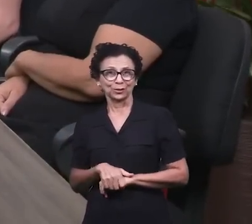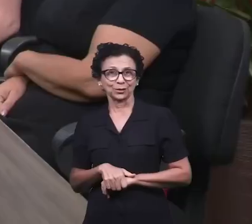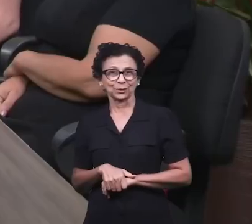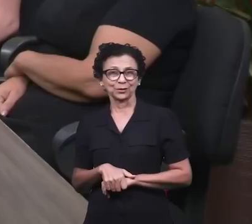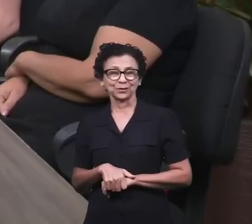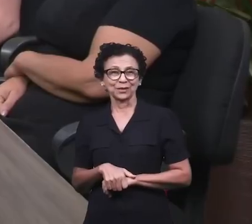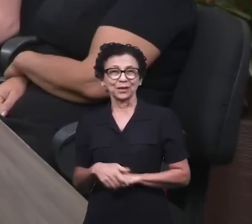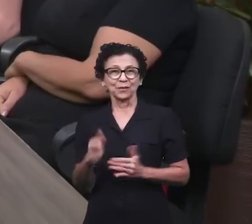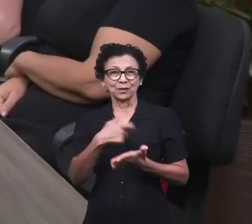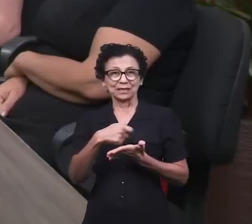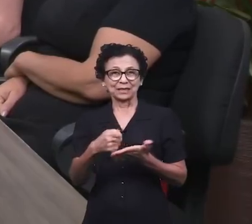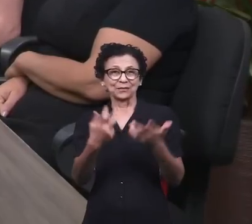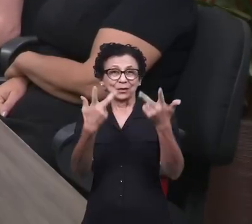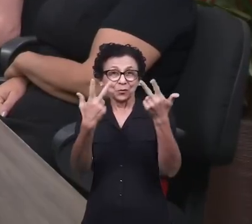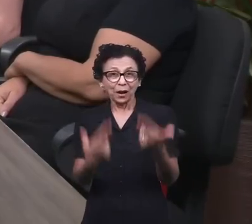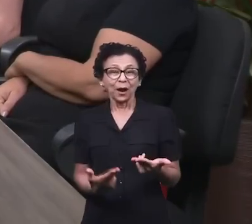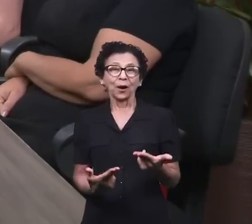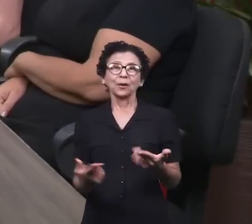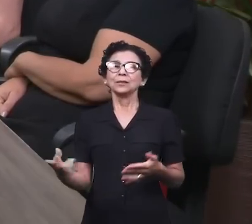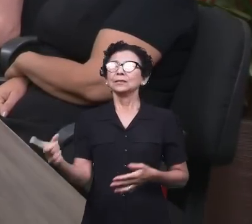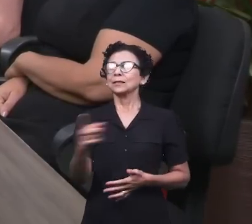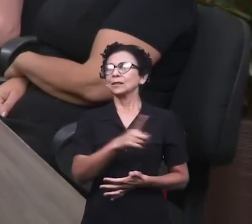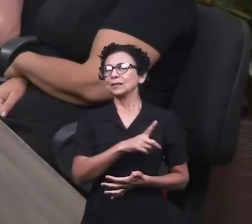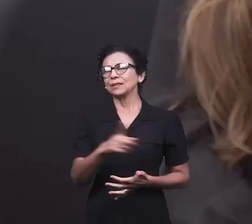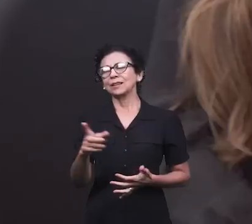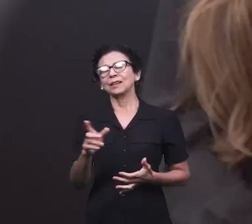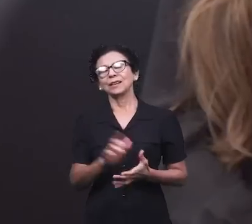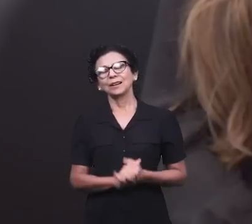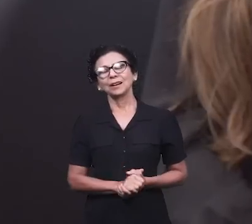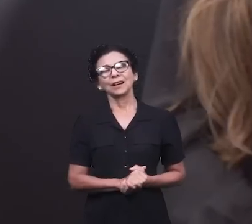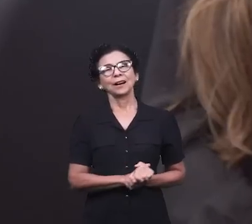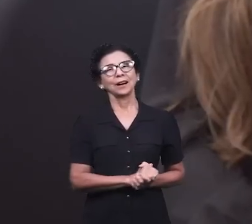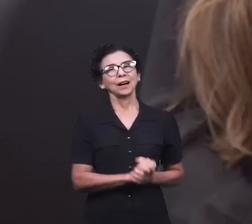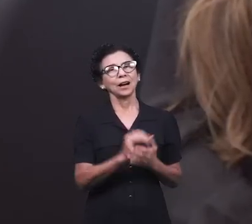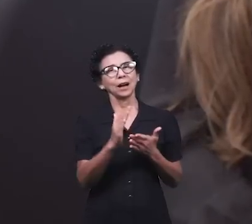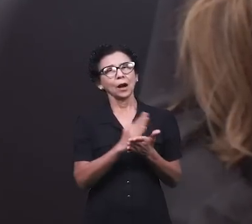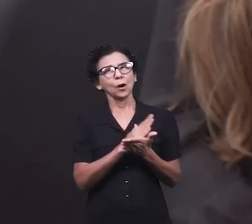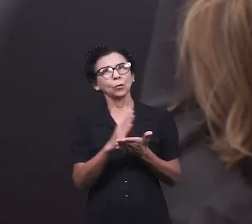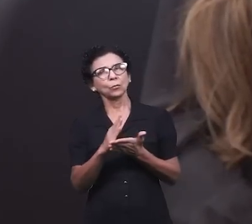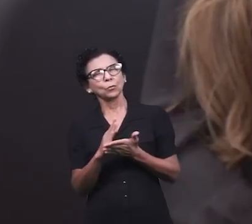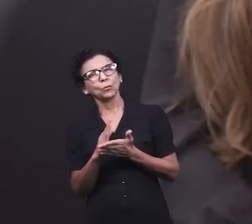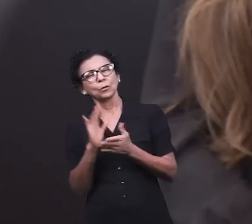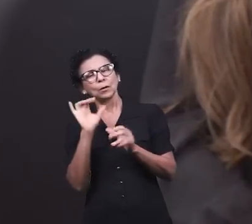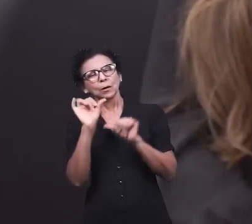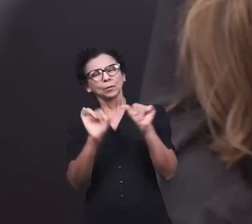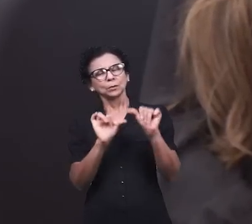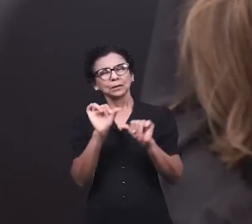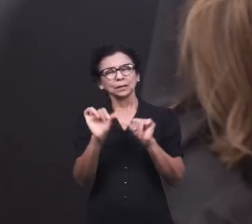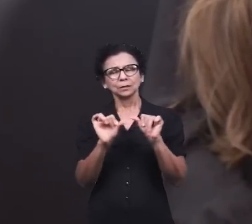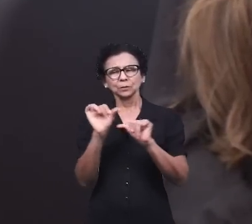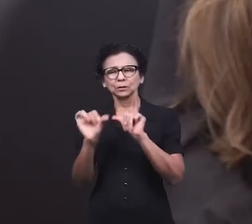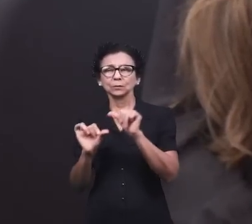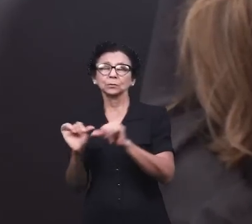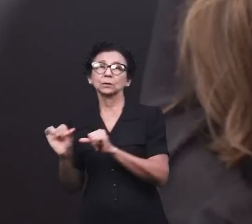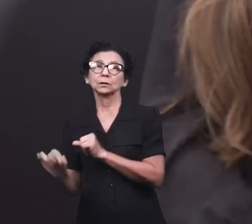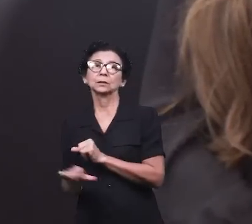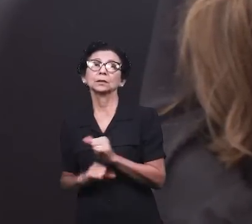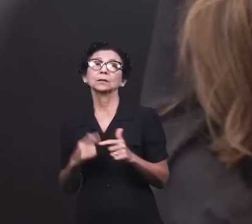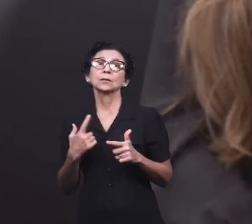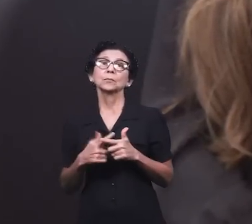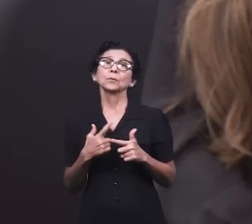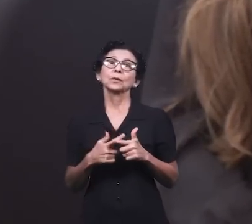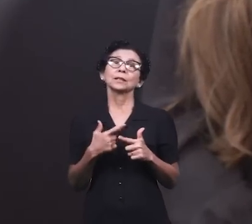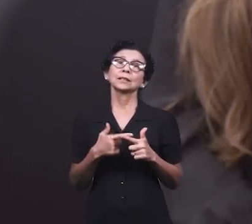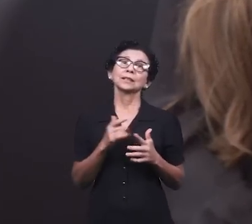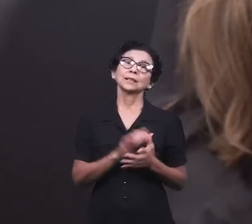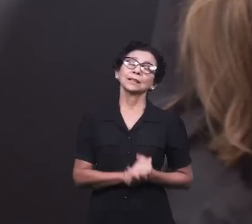vão sair mais simples, outros mais elaborados, rebuscados. Por quê? Porque vai depender da bagagem de vida de cada um,